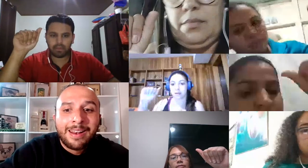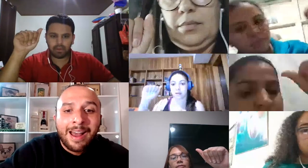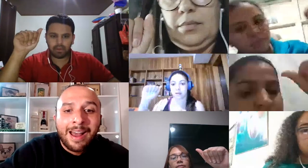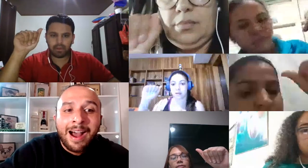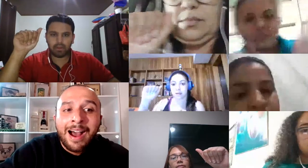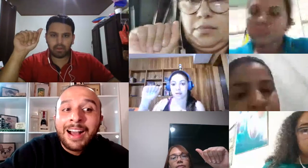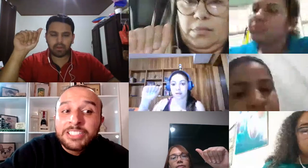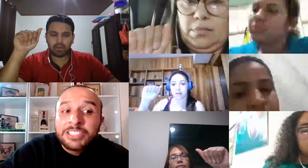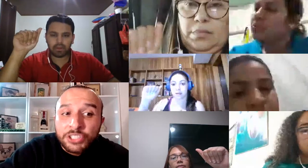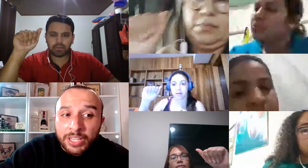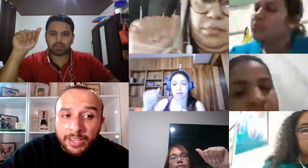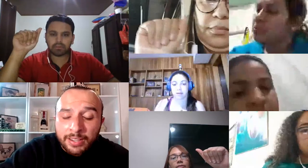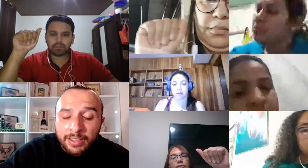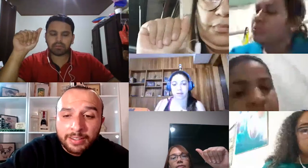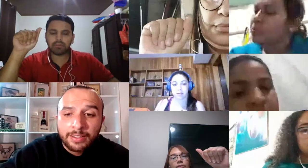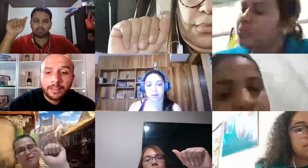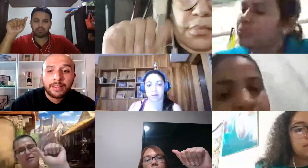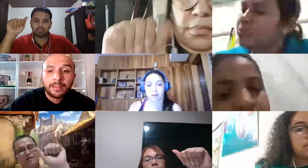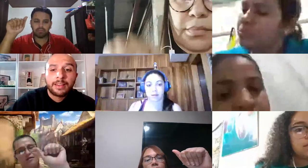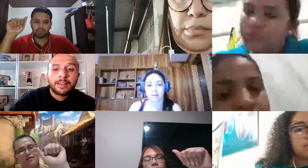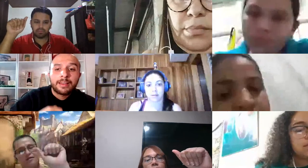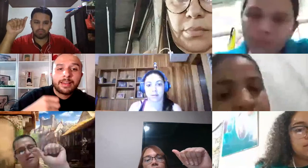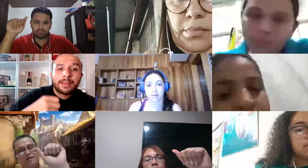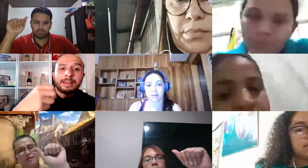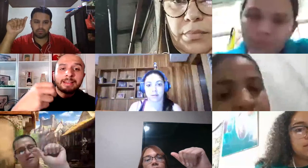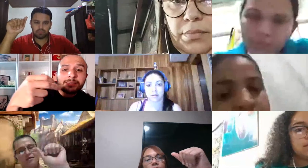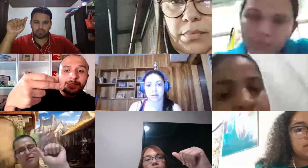Abierta. La H es,